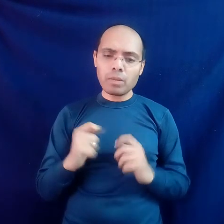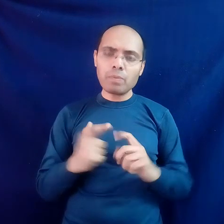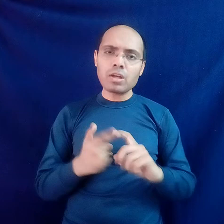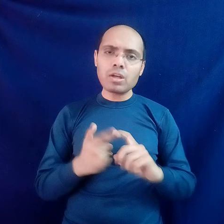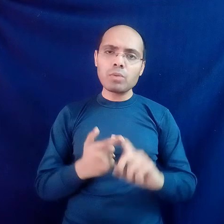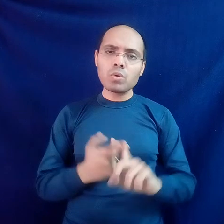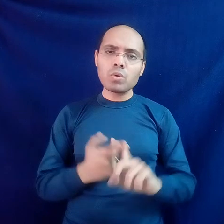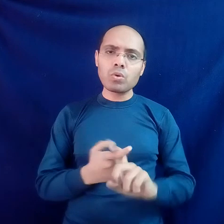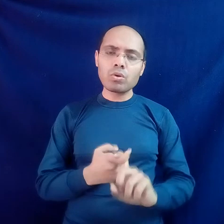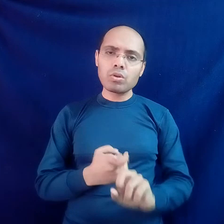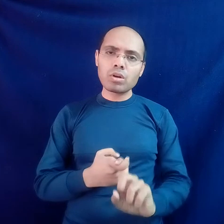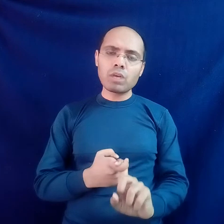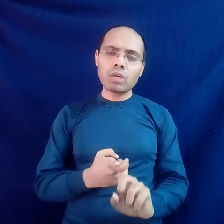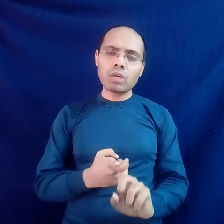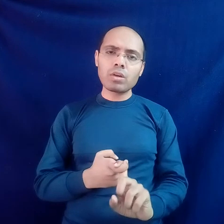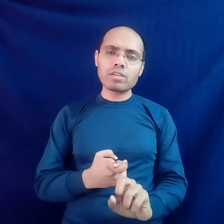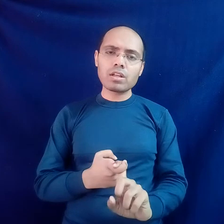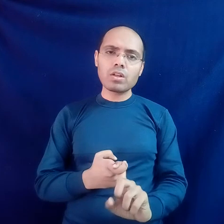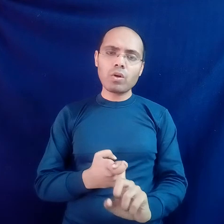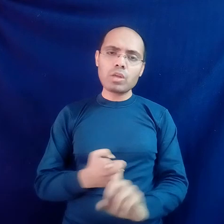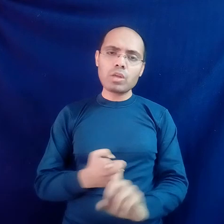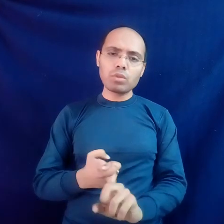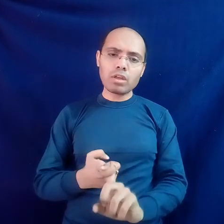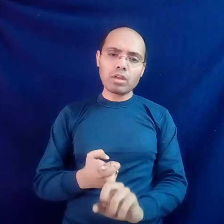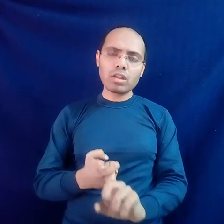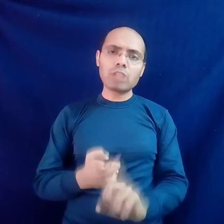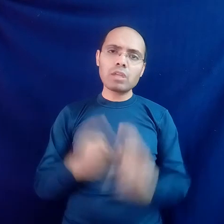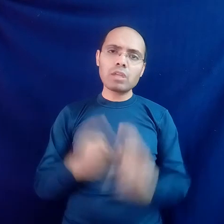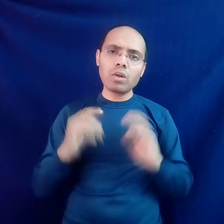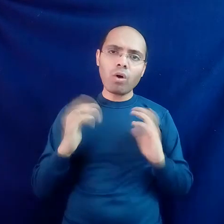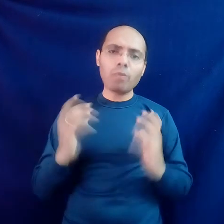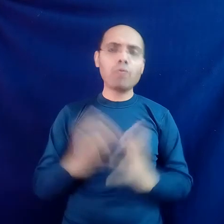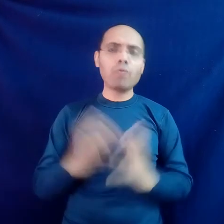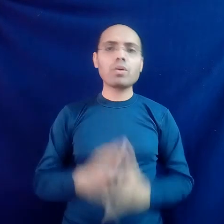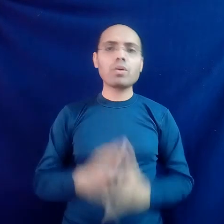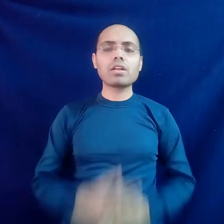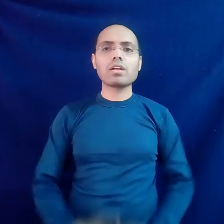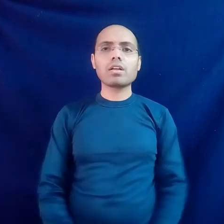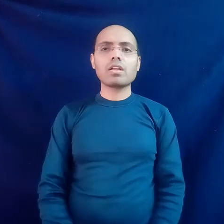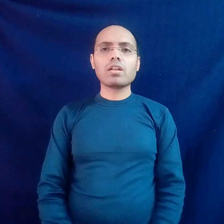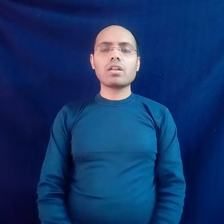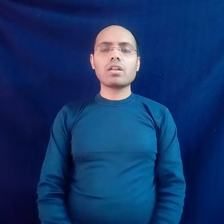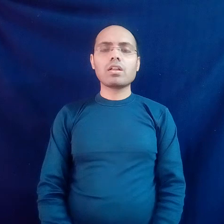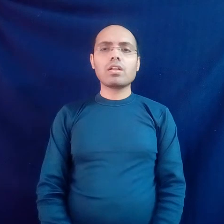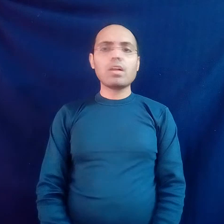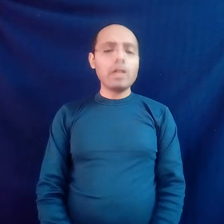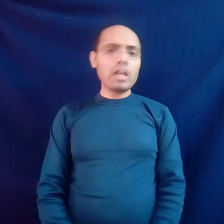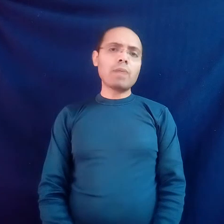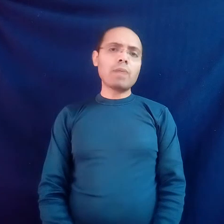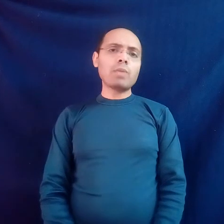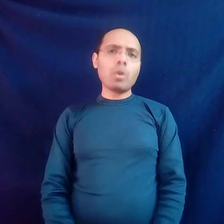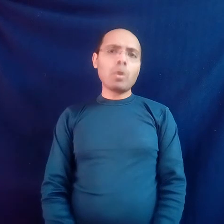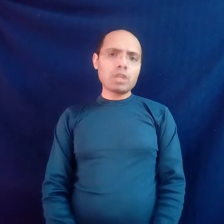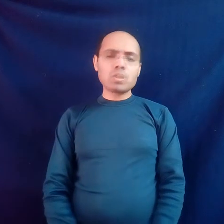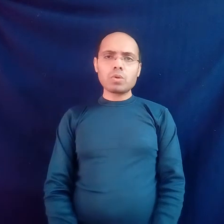अपनी कमियों को कंट्रोल करते हैं और एक दूसरे के साथ मिलके और पावरफुल हो जाते हैं। एक बात मैं और बताना चाहूँगा